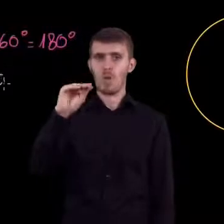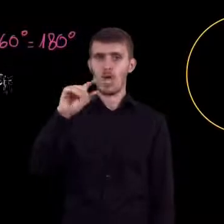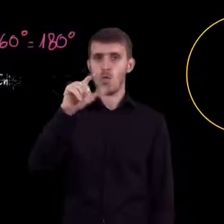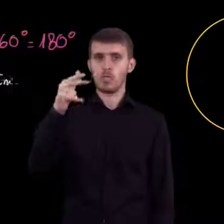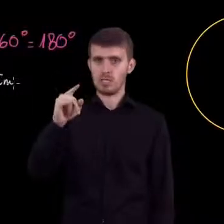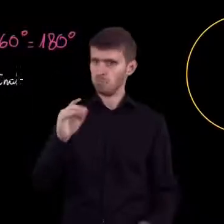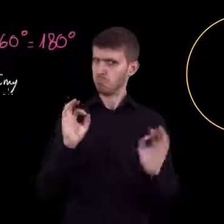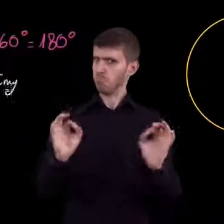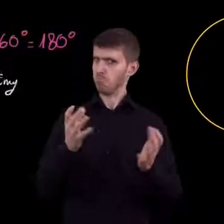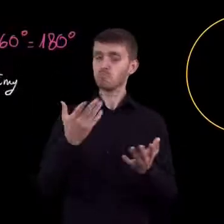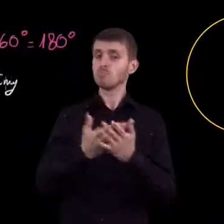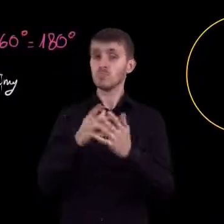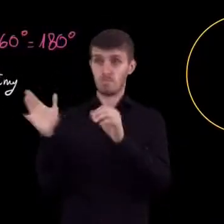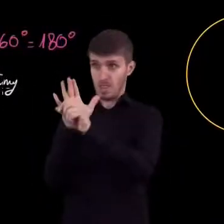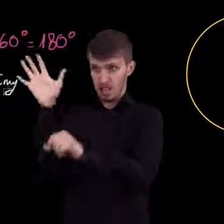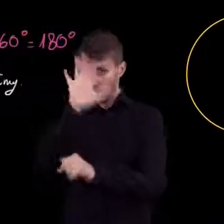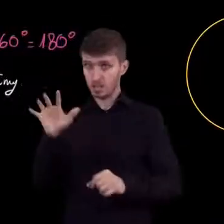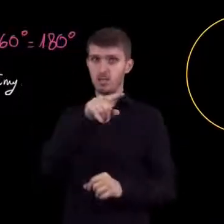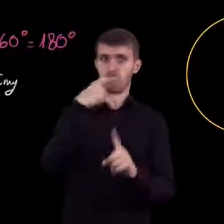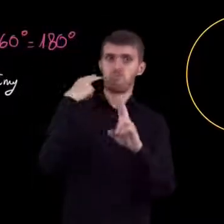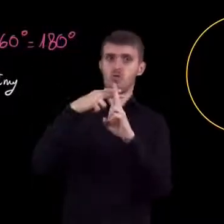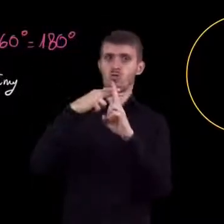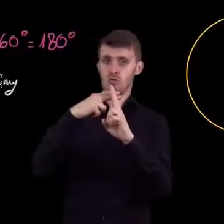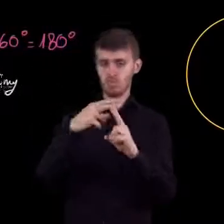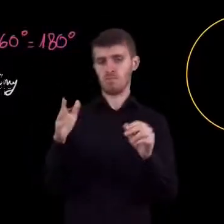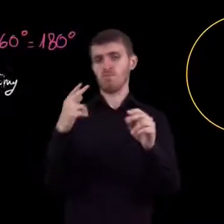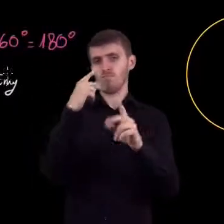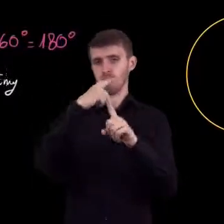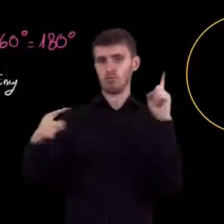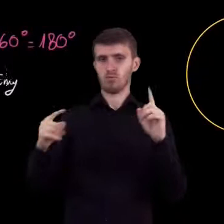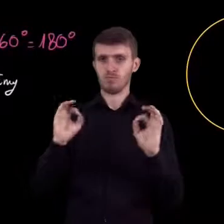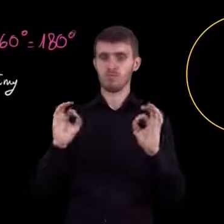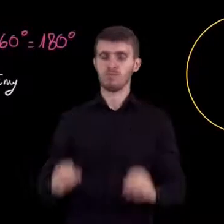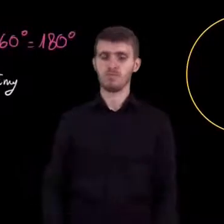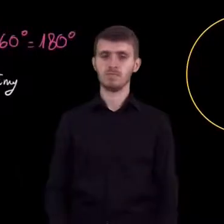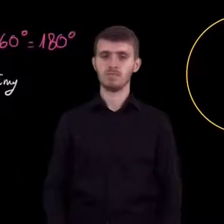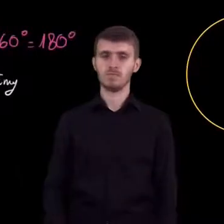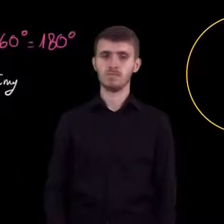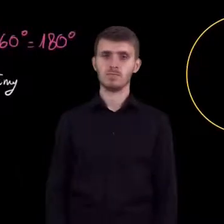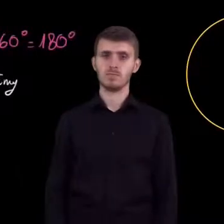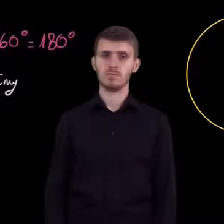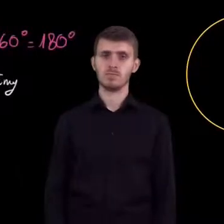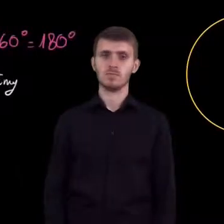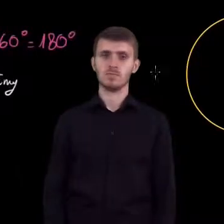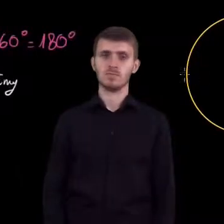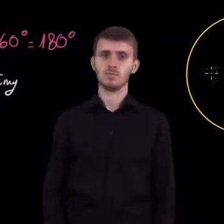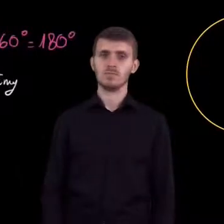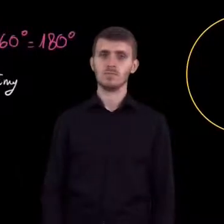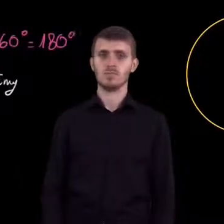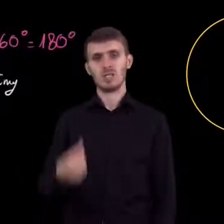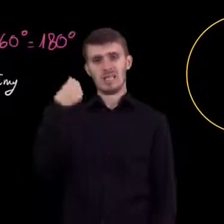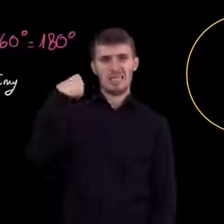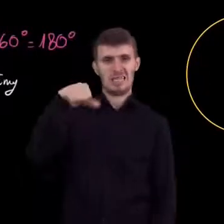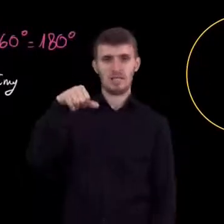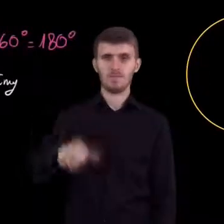półpełny. Ma to sens, bo to jest połowa kąta pełnego. Połowa pełnego, czyli kąt półpełny. I jeszcze jeden ciekawy